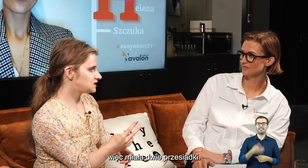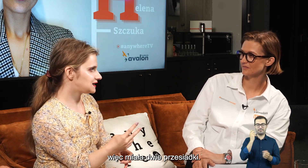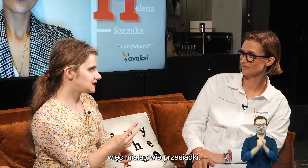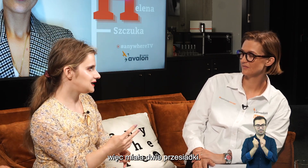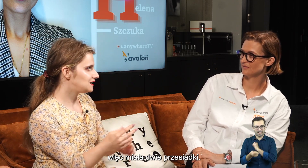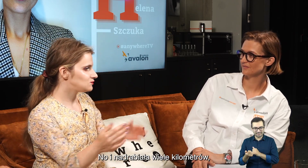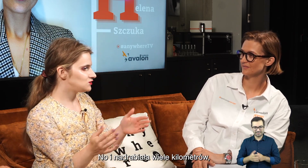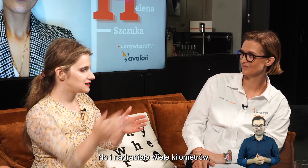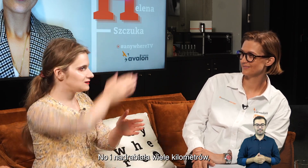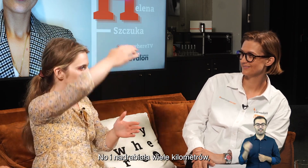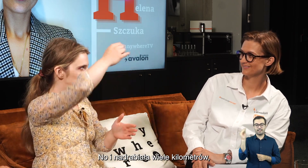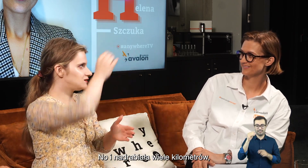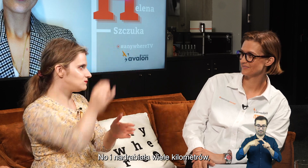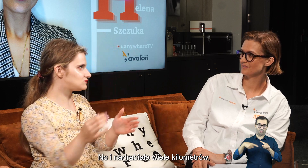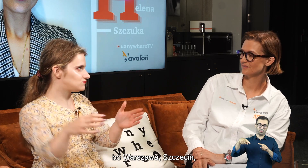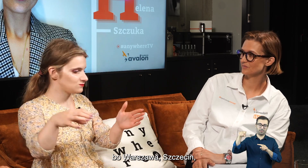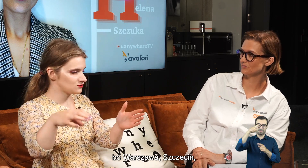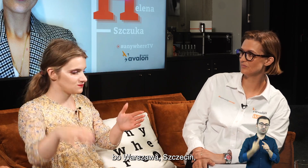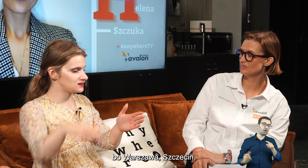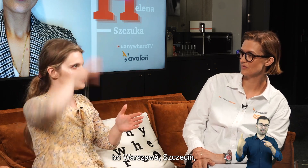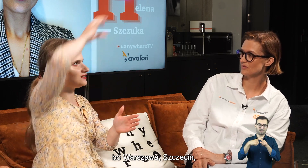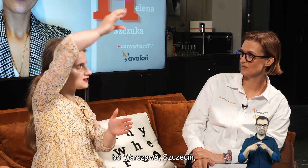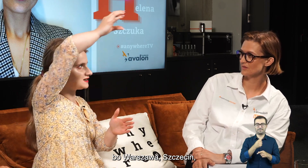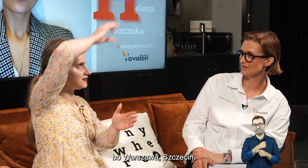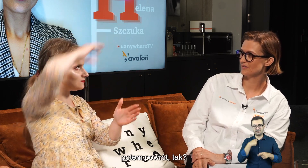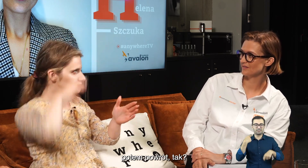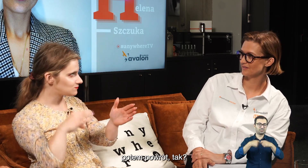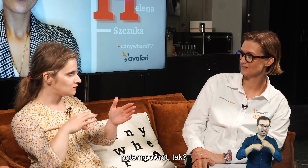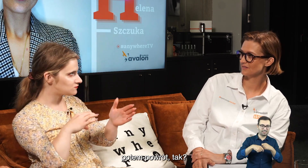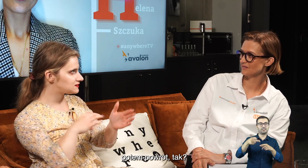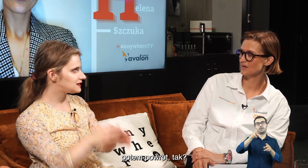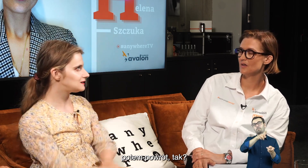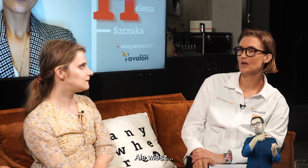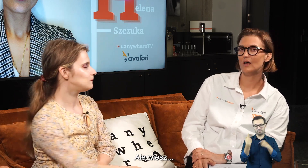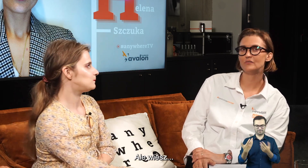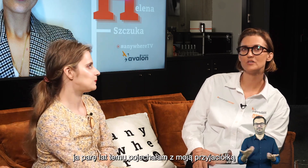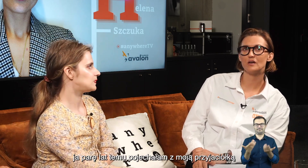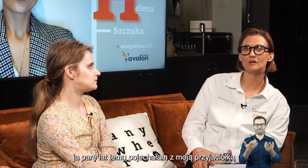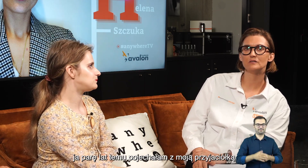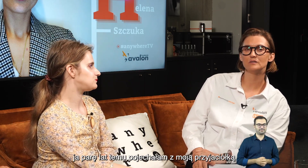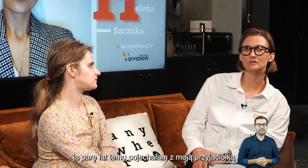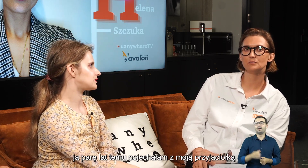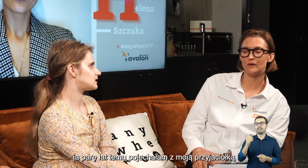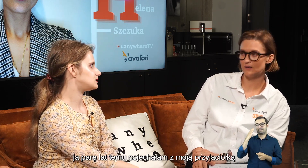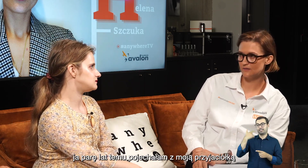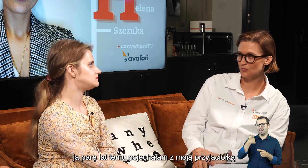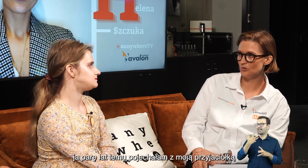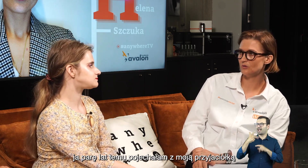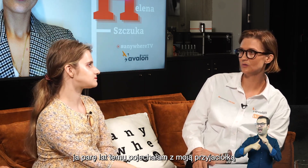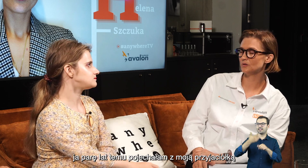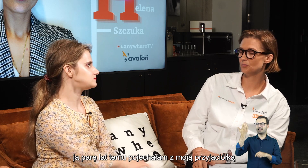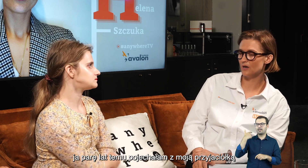dwie przesiadki, no i nadrabiała wiele kilometrów, no bo Warszawa, Szczecin, potem powrót, tak? Ale wiesz, ja parę lat